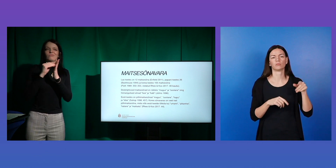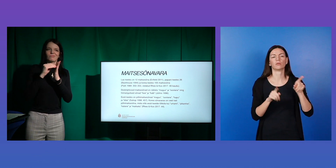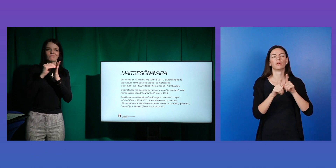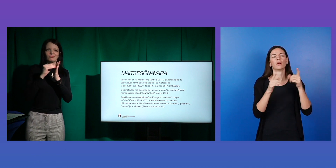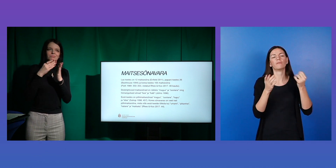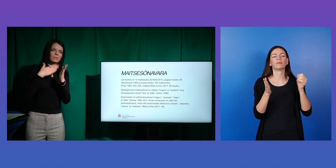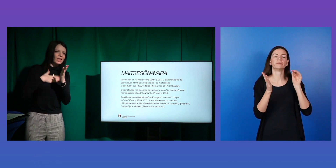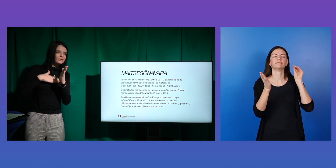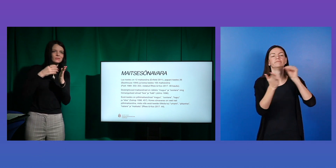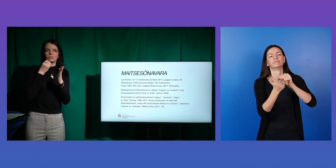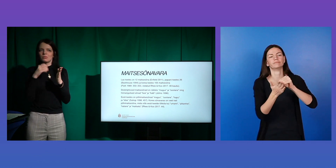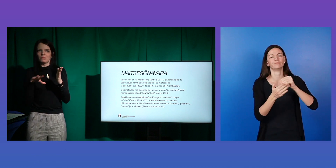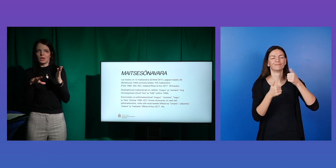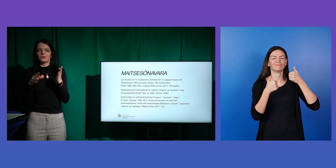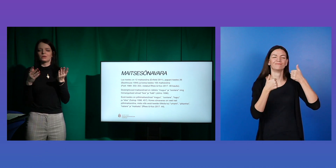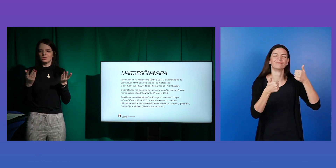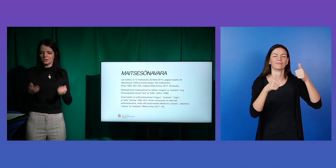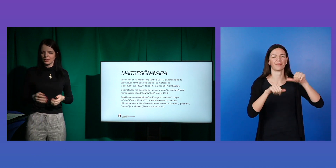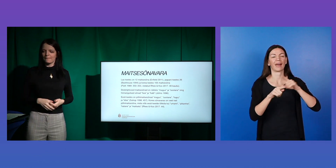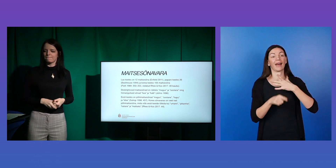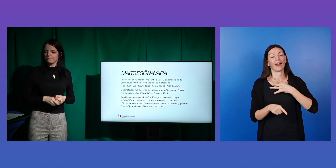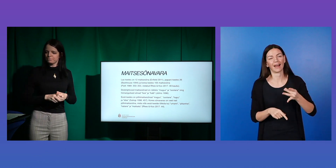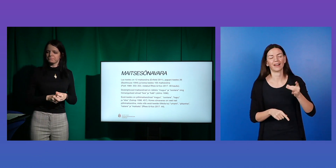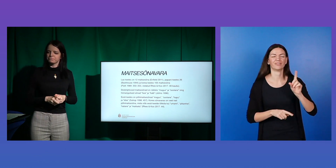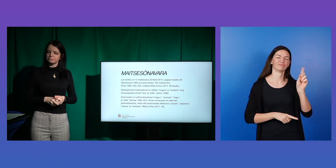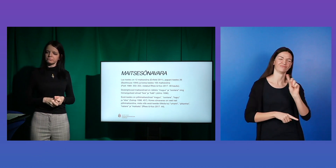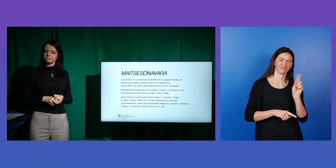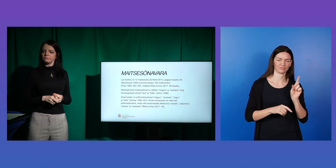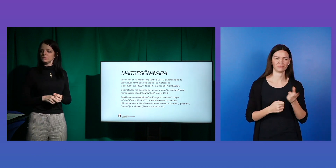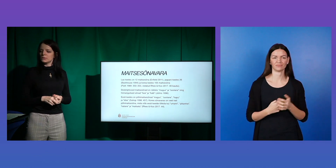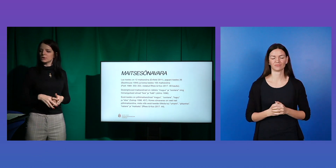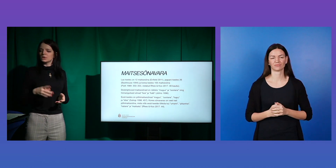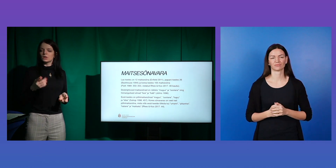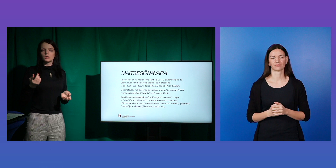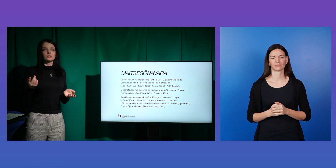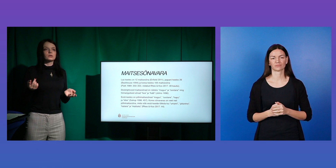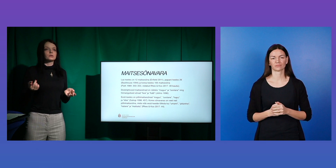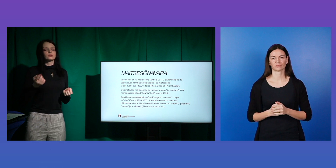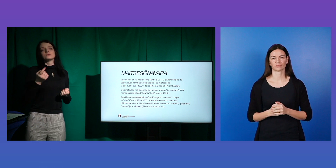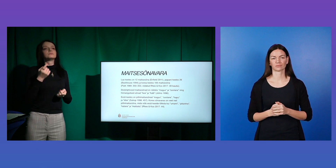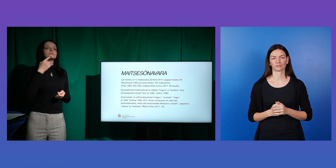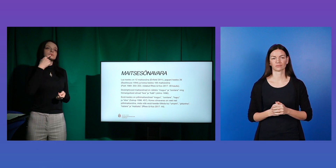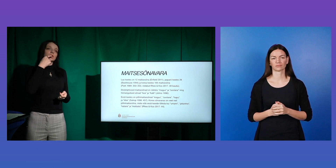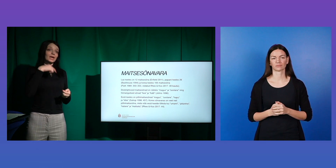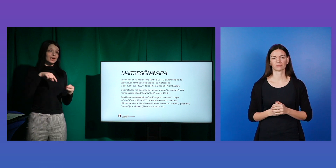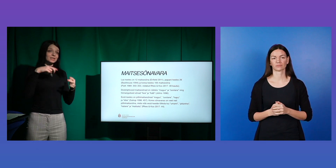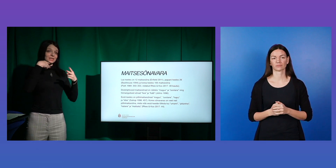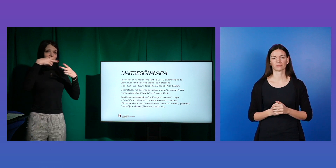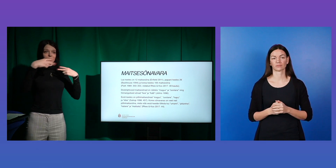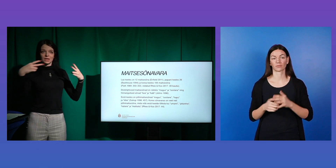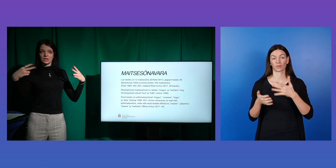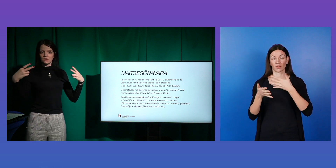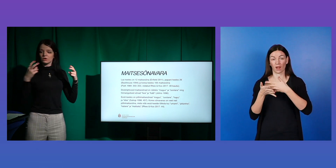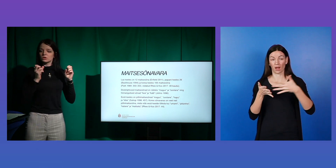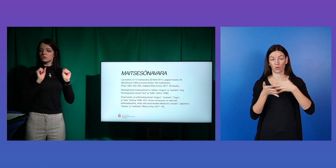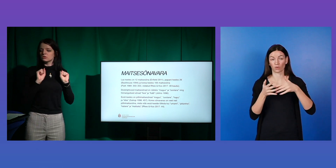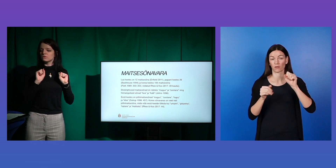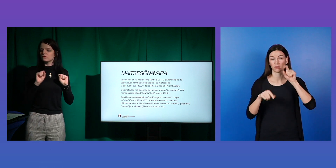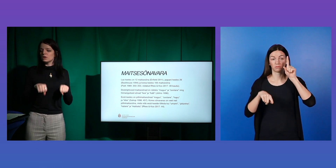tähendus, aga see on see nagu, et sa paned sellele toidule siis hinnangu, kas see toit on siis sinu jaoks hea või halb.